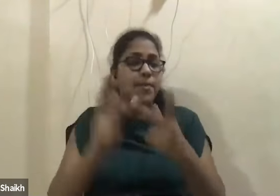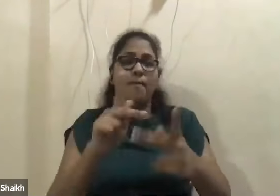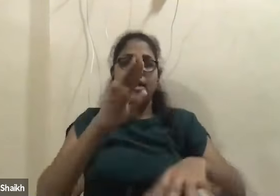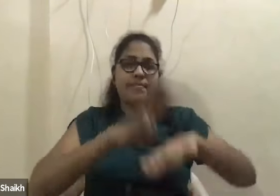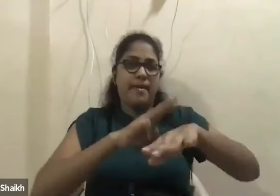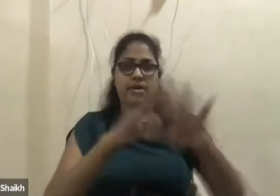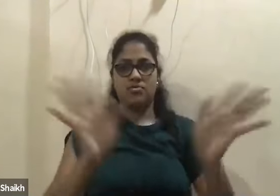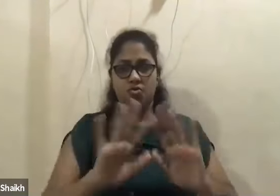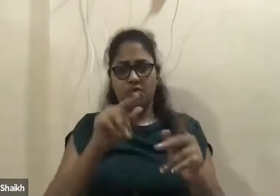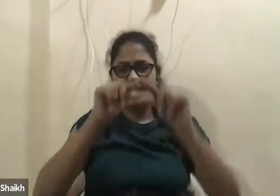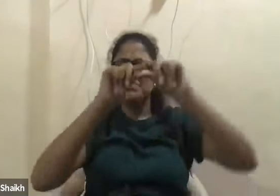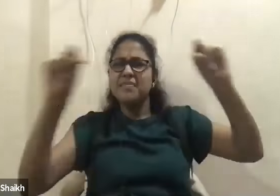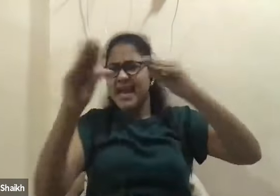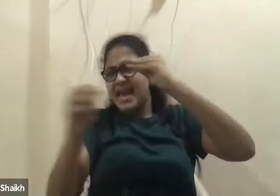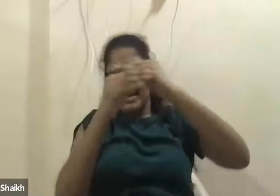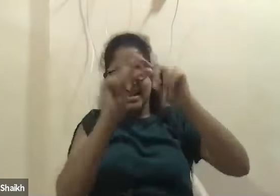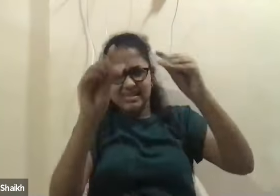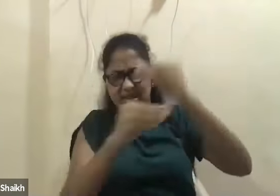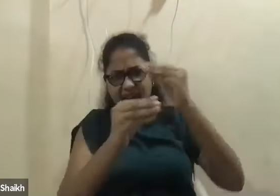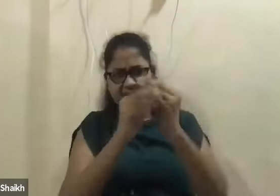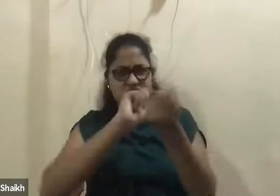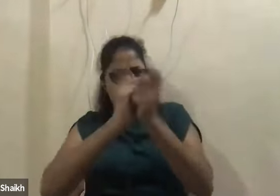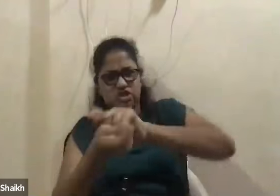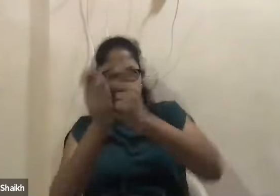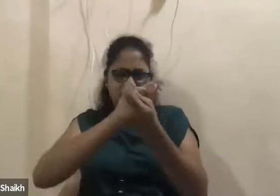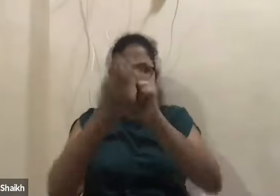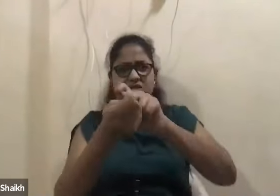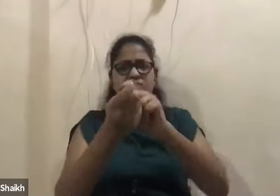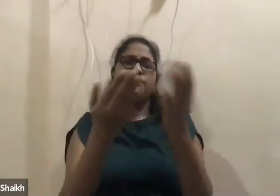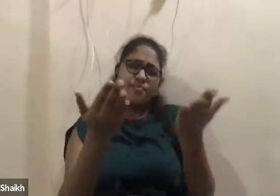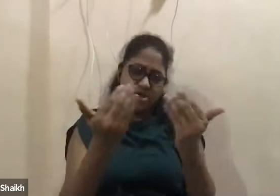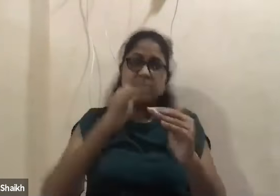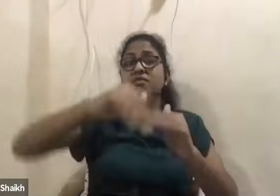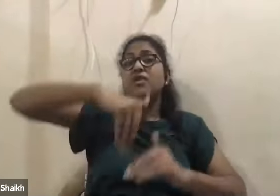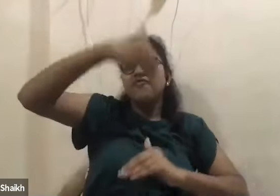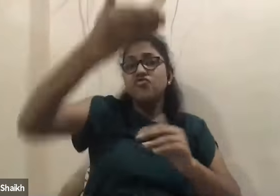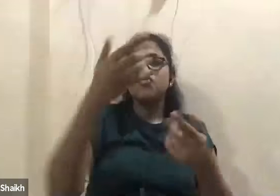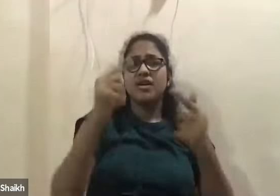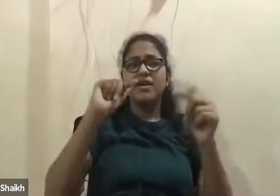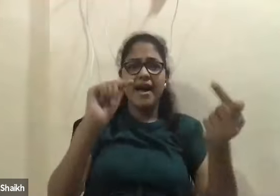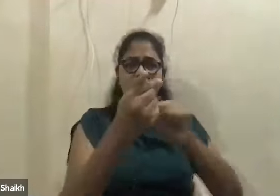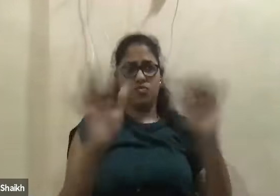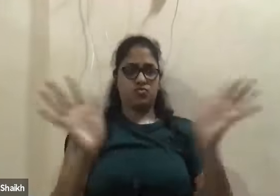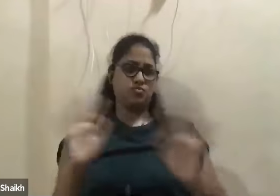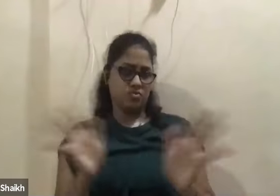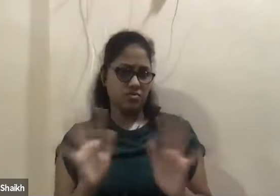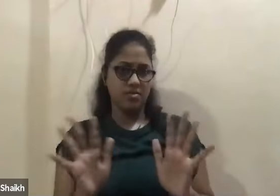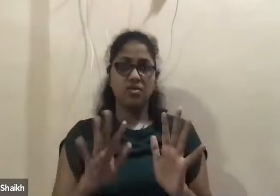हैं, मगर कोशिश करें तो अच्छा है, तो फ्यूचर में डिस्प्यूट्स नहीं आएंगे कि ऐसे किसी को ट्रस्टी ना बनाया जाए जो बाहर डोमिसाइल्ड